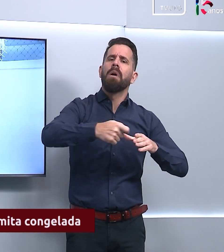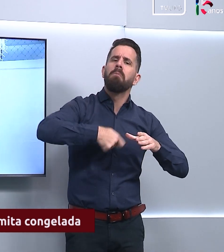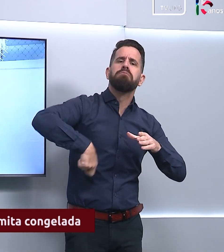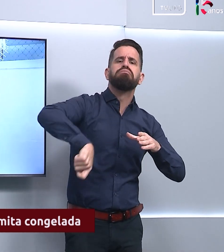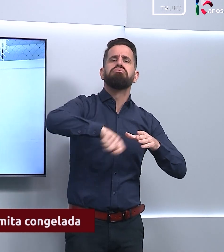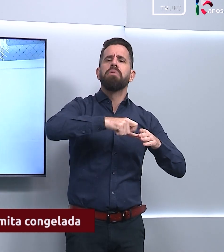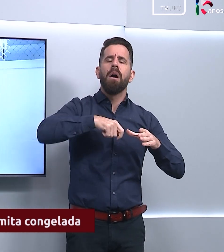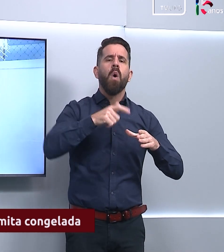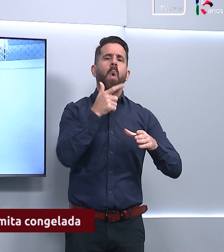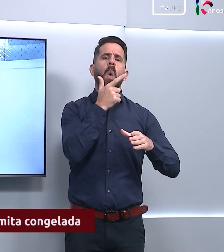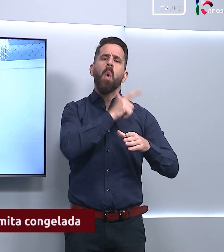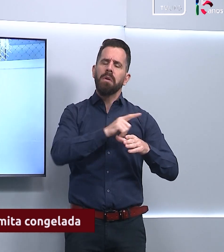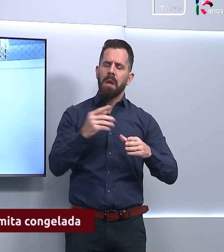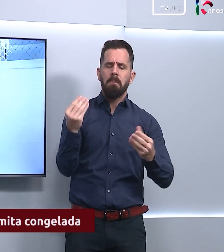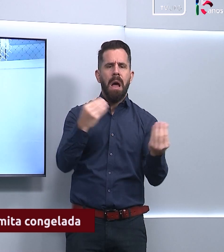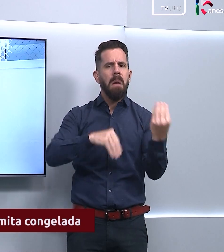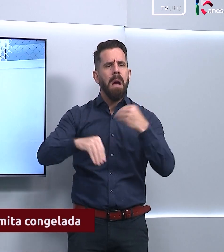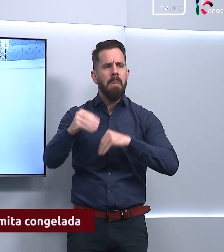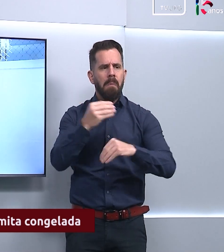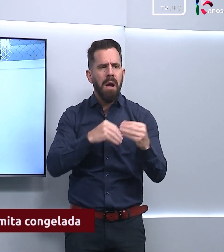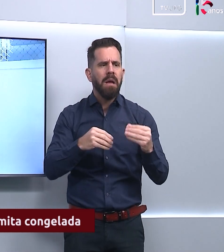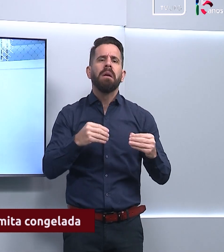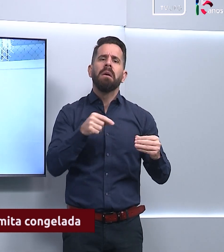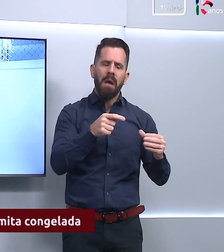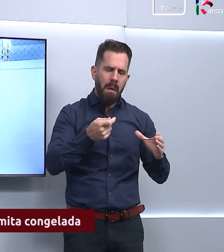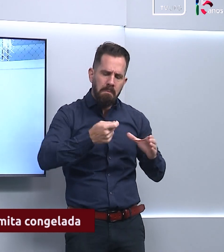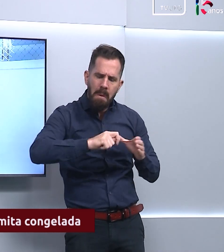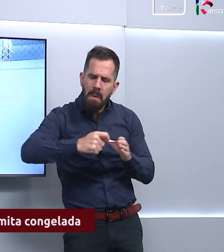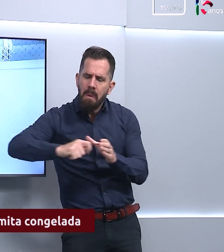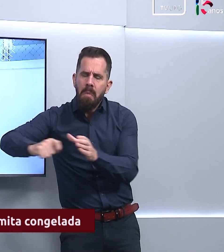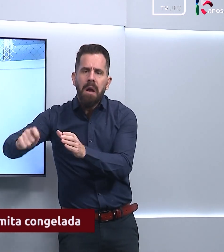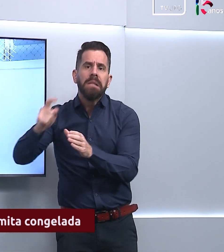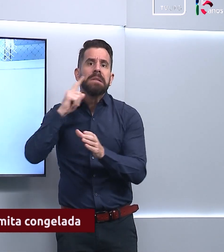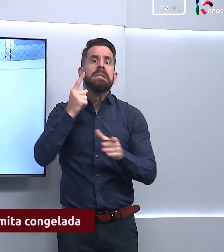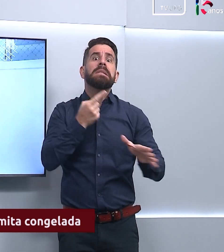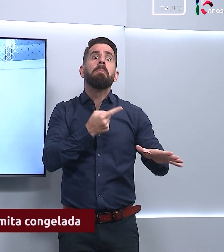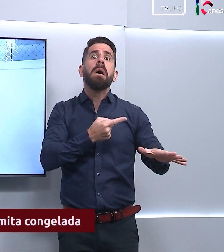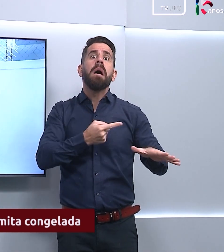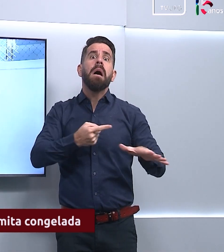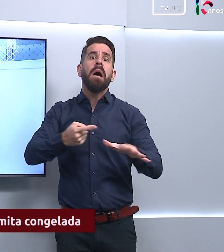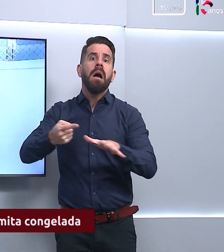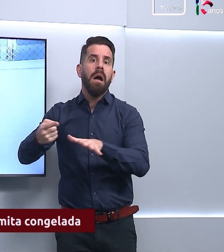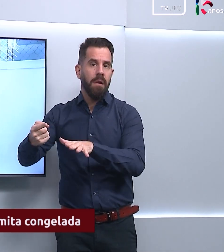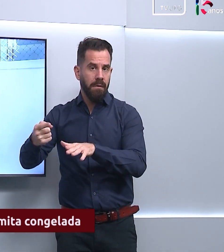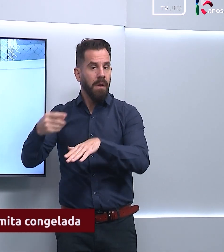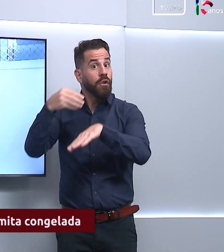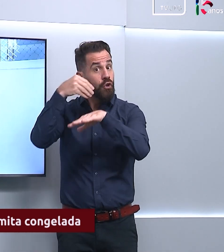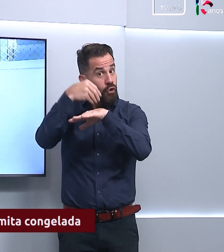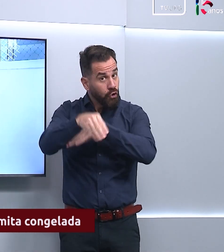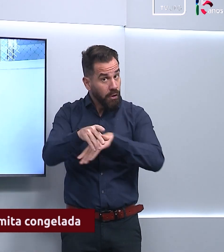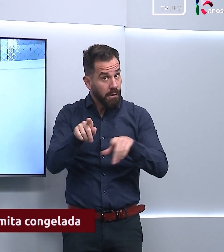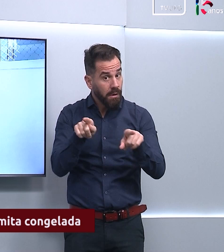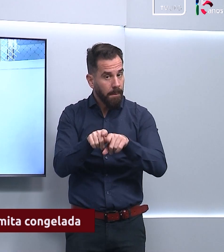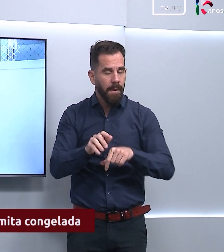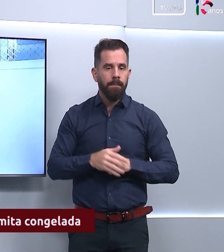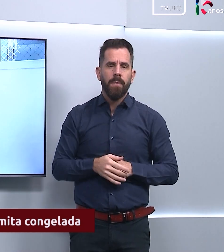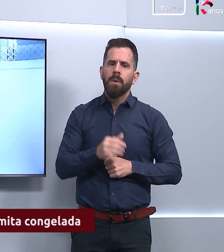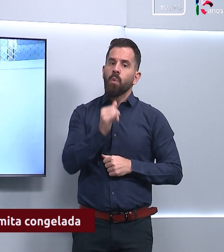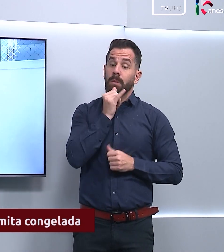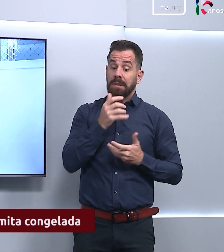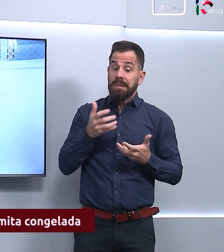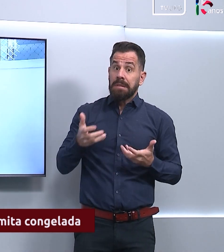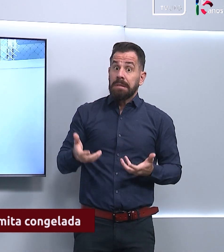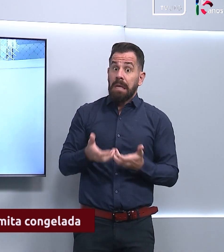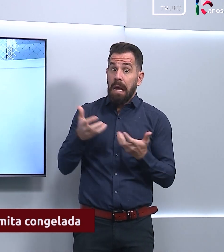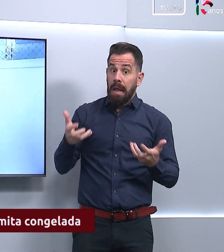ali prontas para a semana, por exemplo. E aí tem dicas também para esse preparo. Por exemplo, as saladas, elas